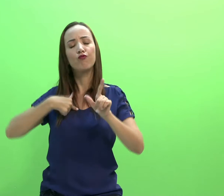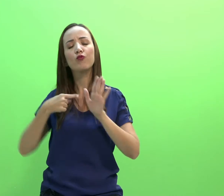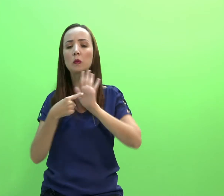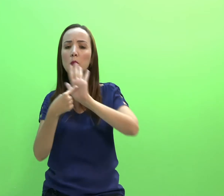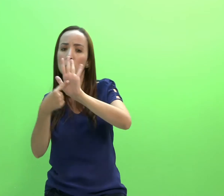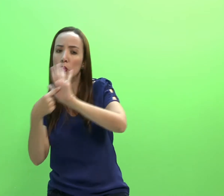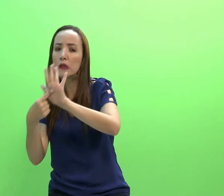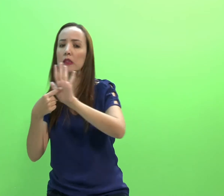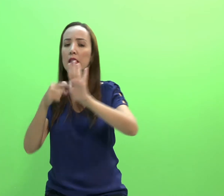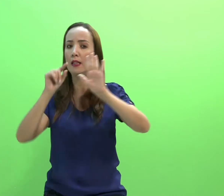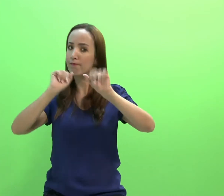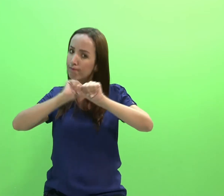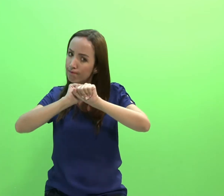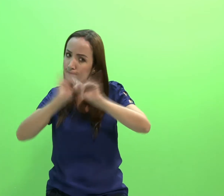Então, nessa aula,